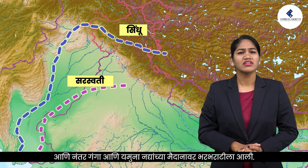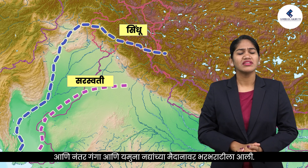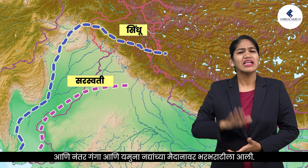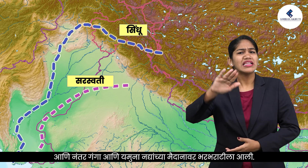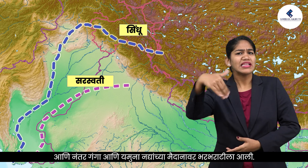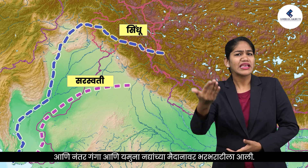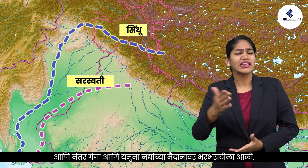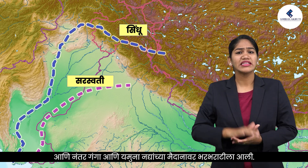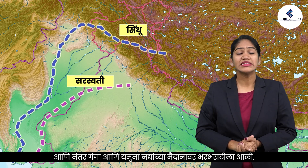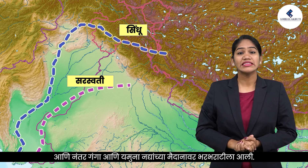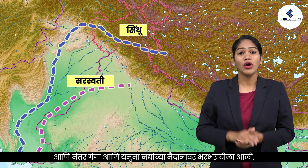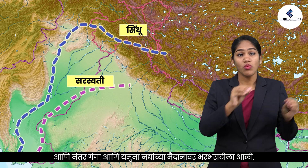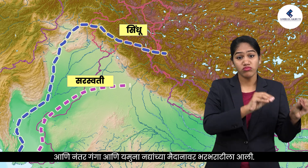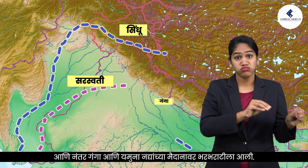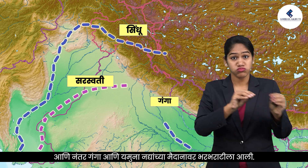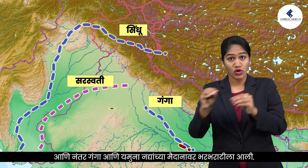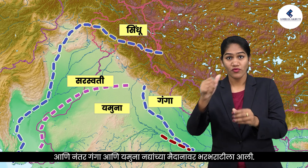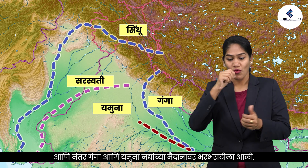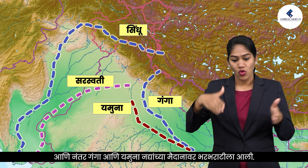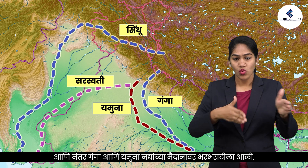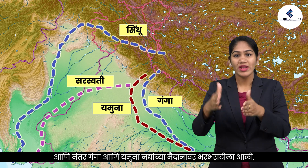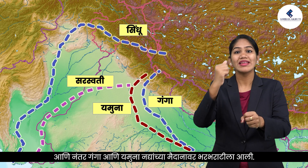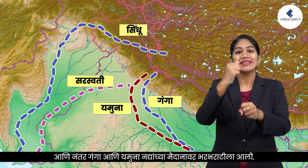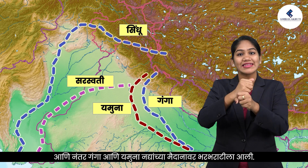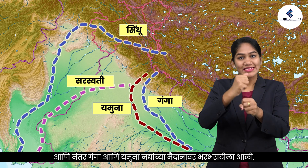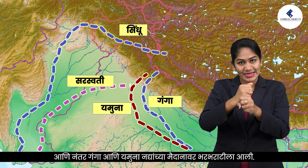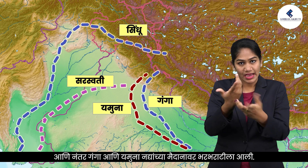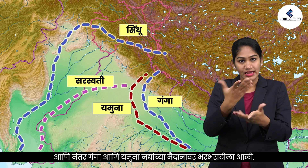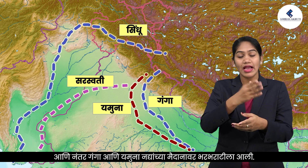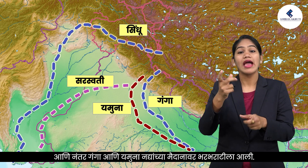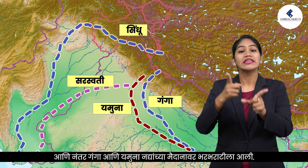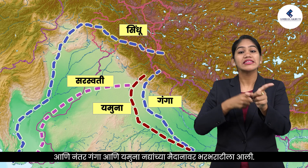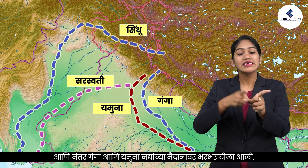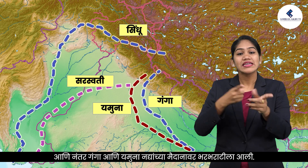आणि नंतर गंगा आणि यमुना नद्यांच्या मैदानावर भरभराटीला आली.